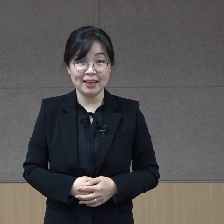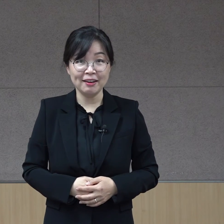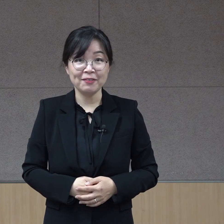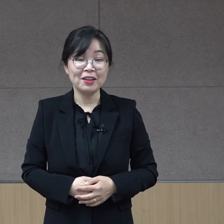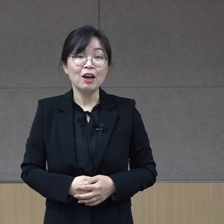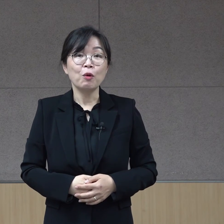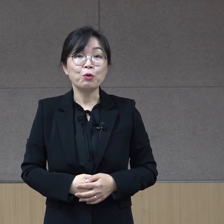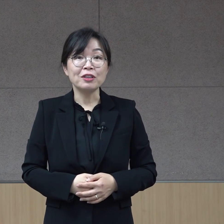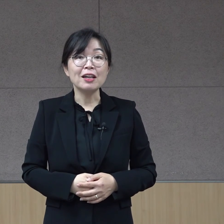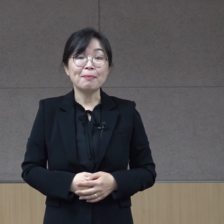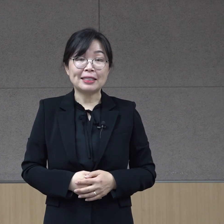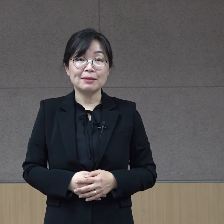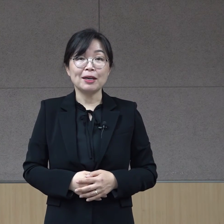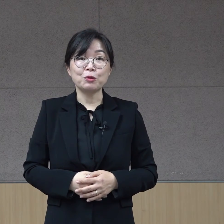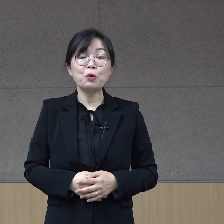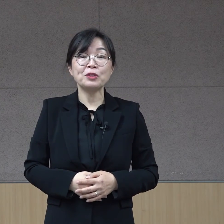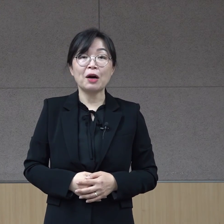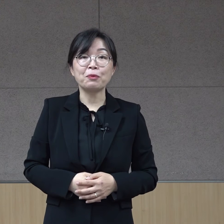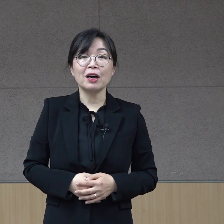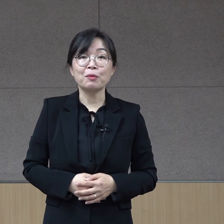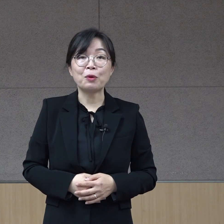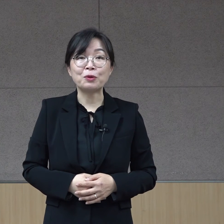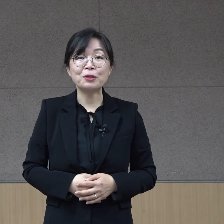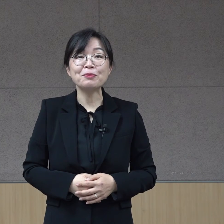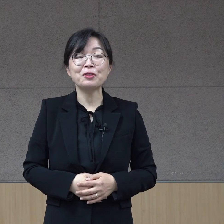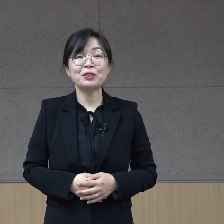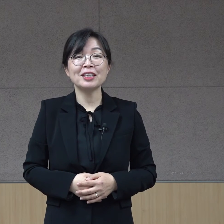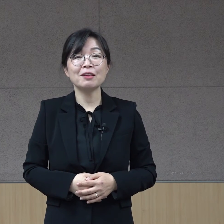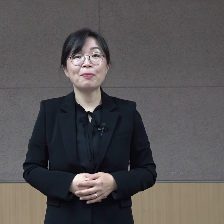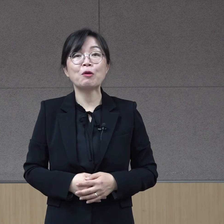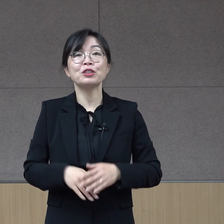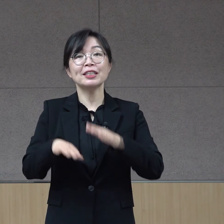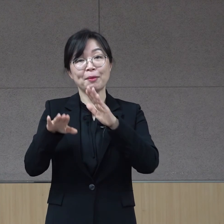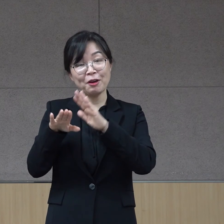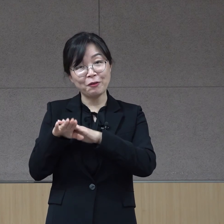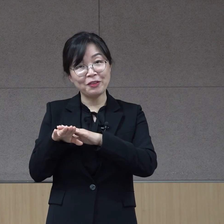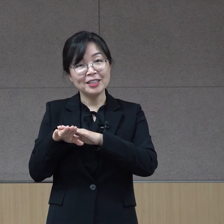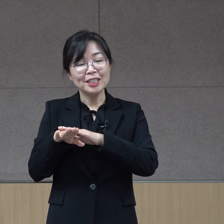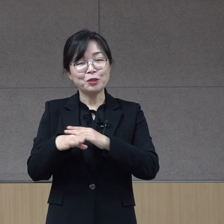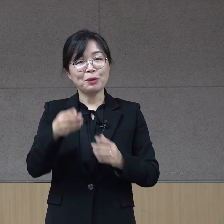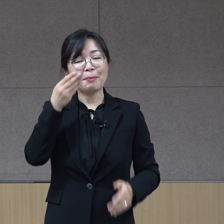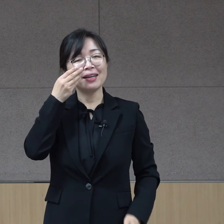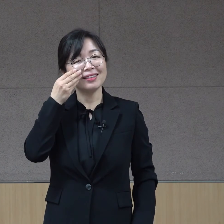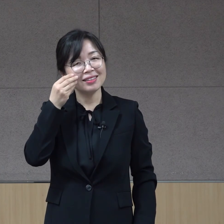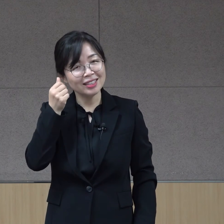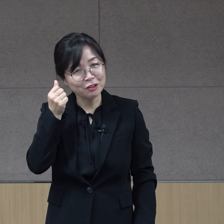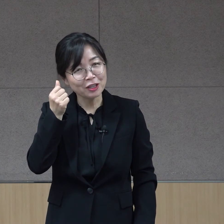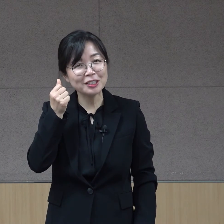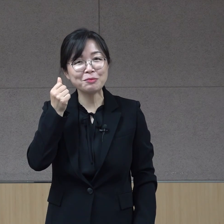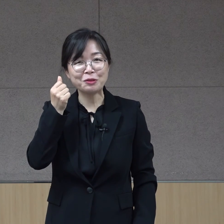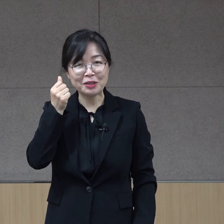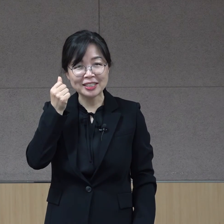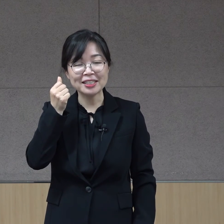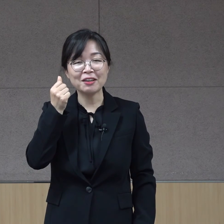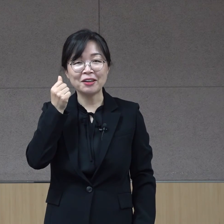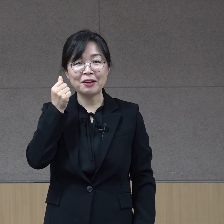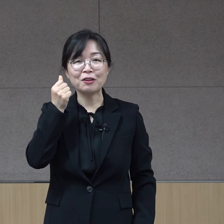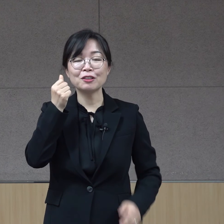같아요. 오늘 마지막으로 자음과 모음 숫자를 배우신다면 좀 아마 익숙하신 분도 계실 거예요. 그런